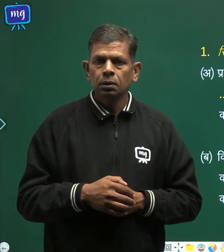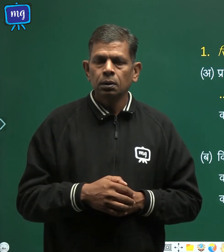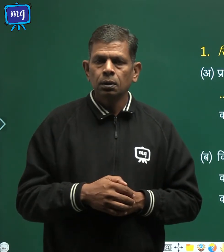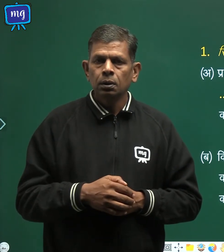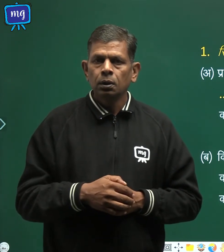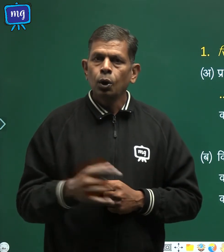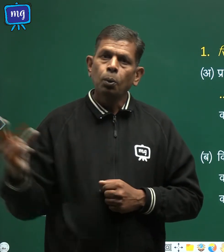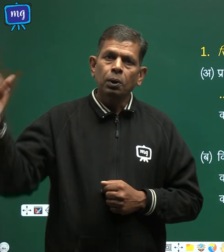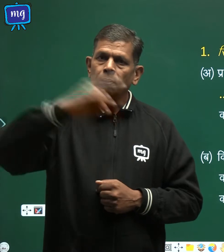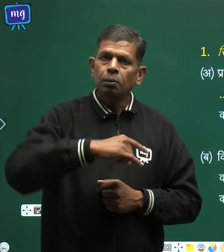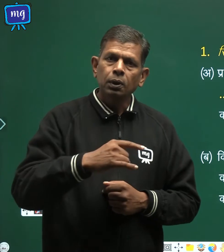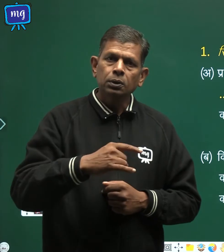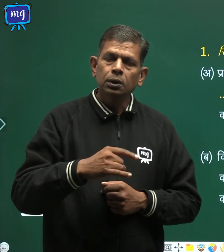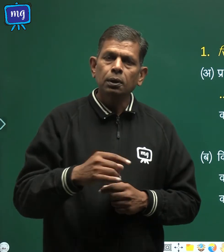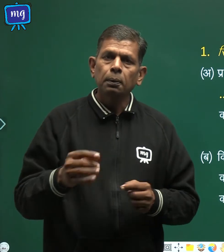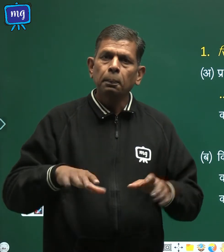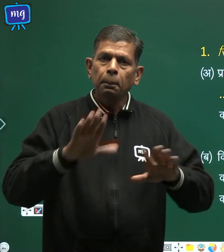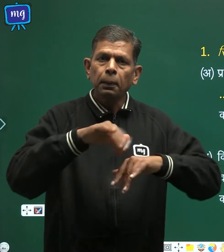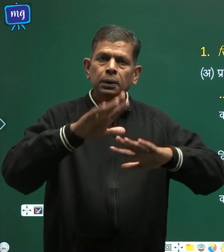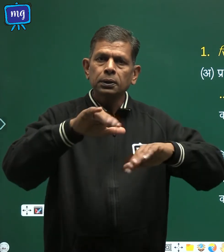प्रवासी पक्षी